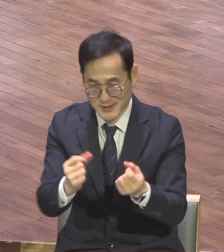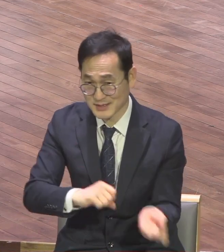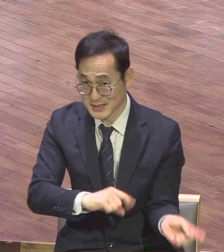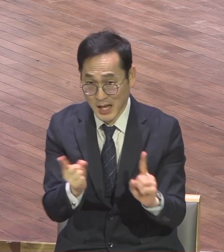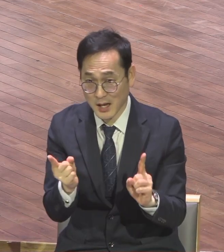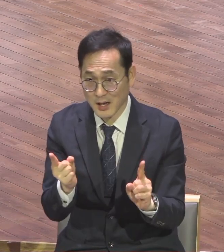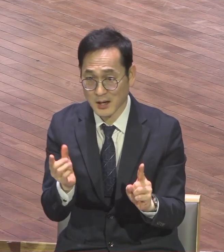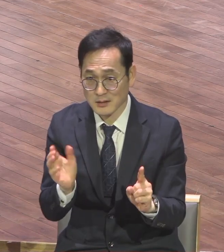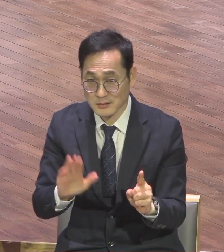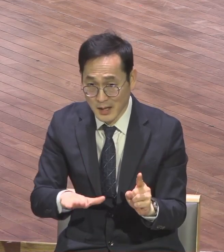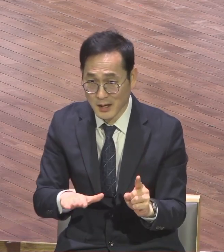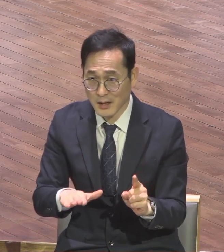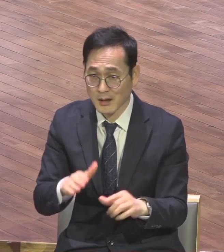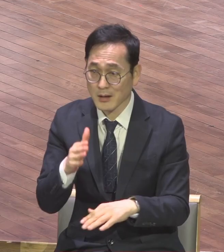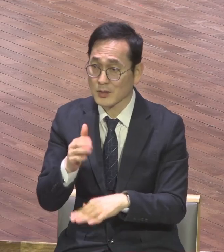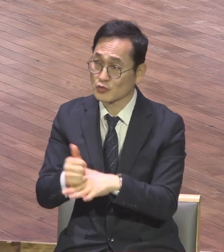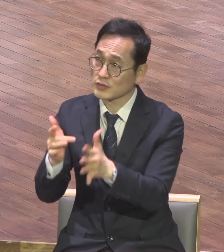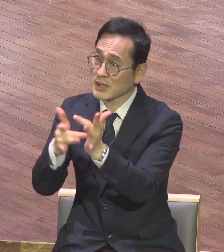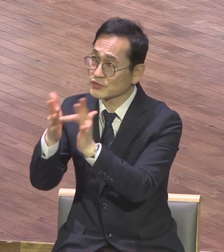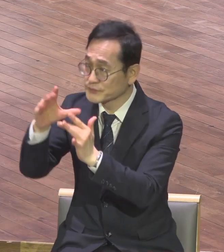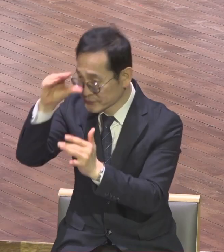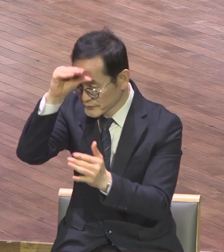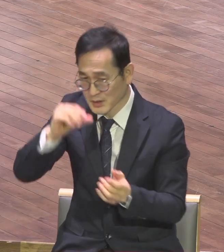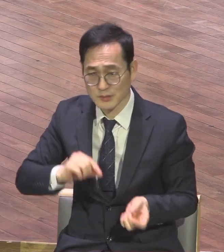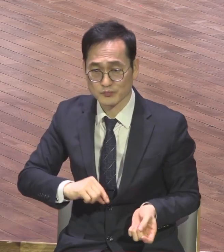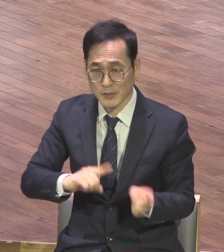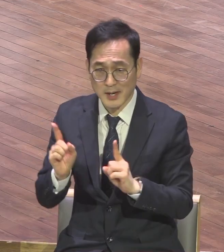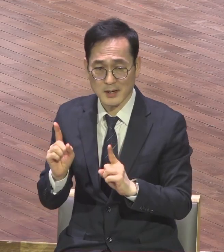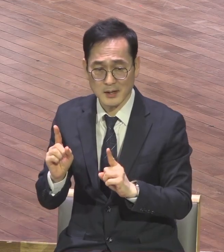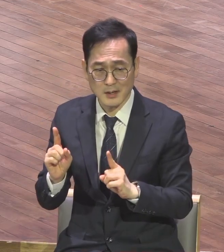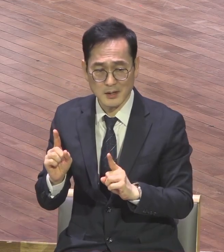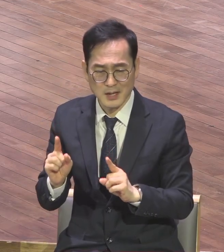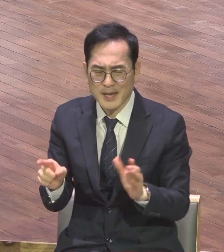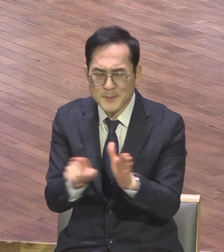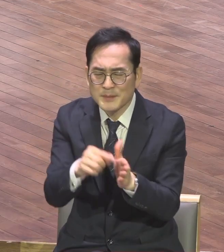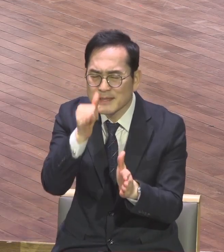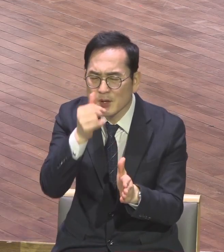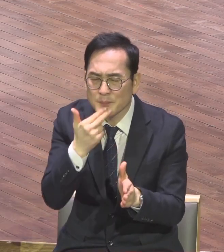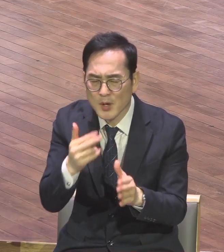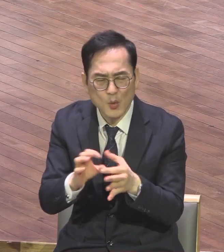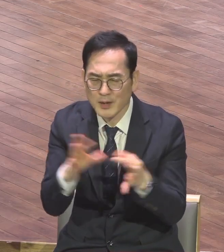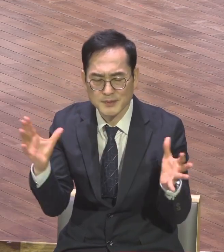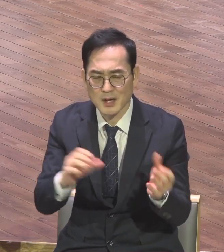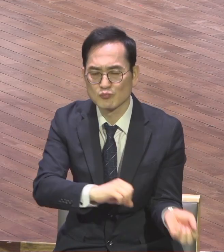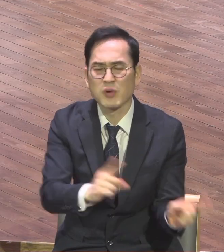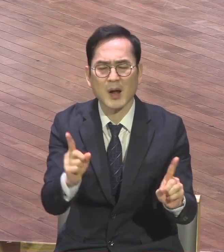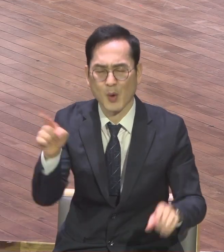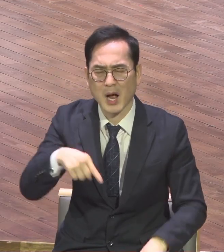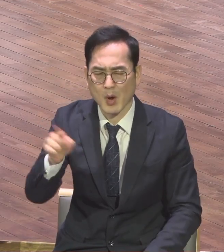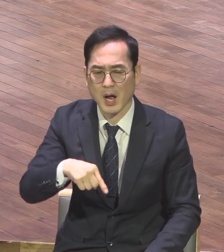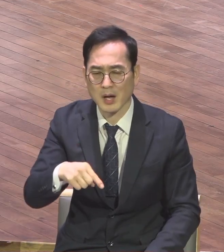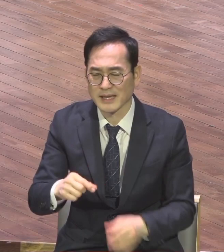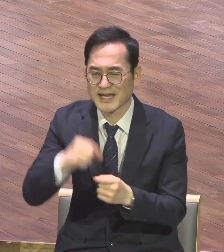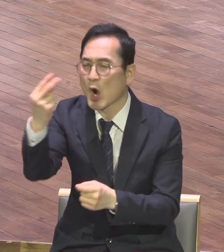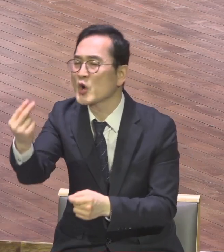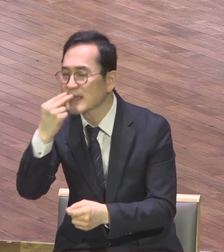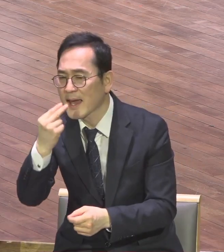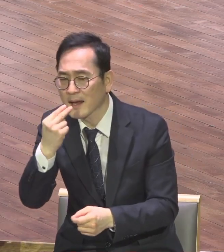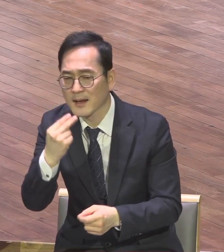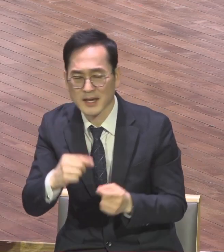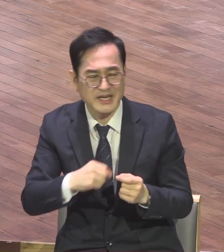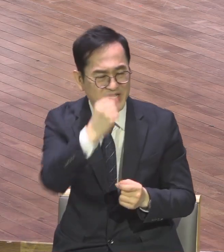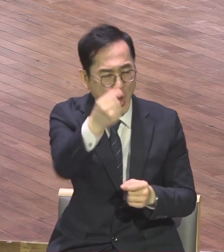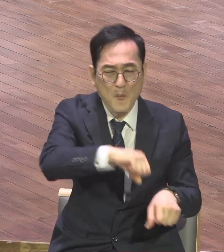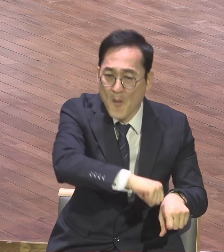부활로 천국의 부활로 아멘. 부활은 하는데 부활은 다 해요. 믿든 안 믿든 하는데 영생이냐